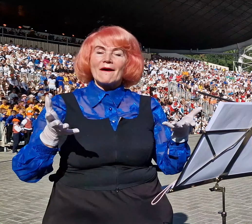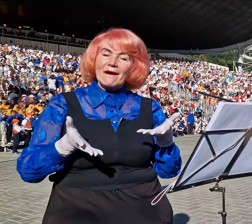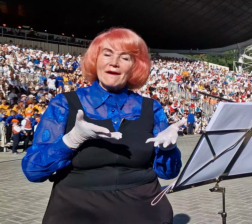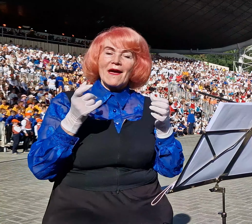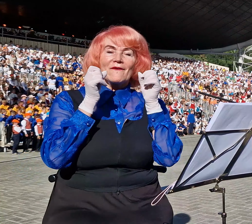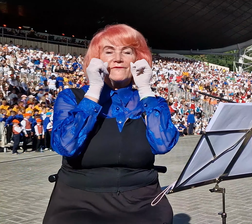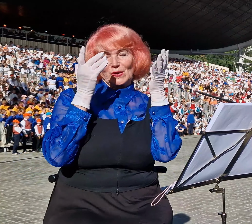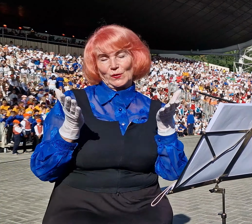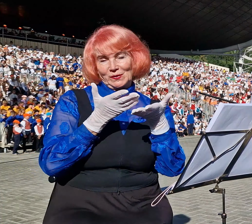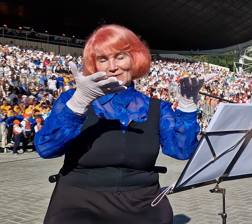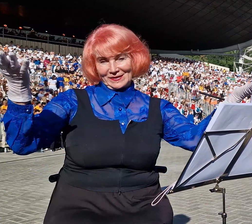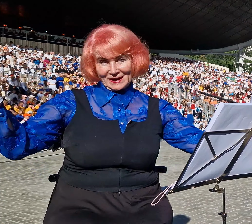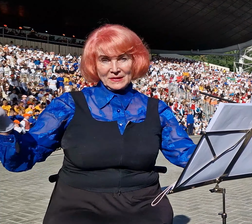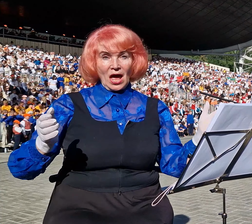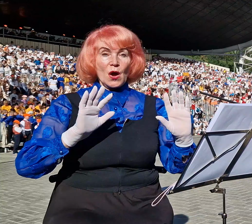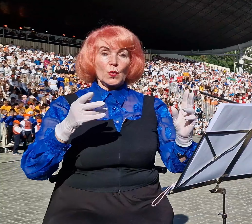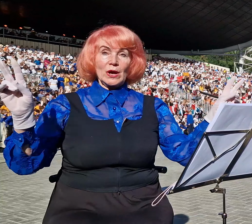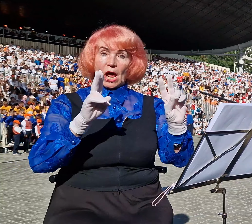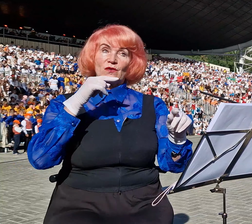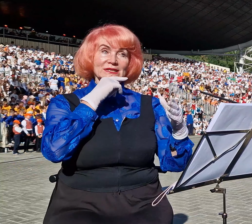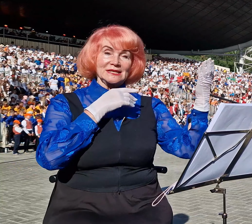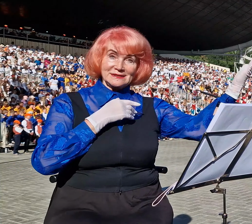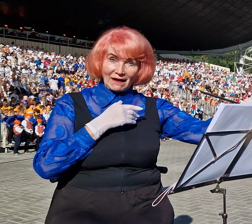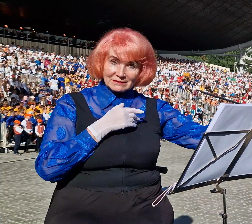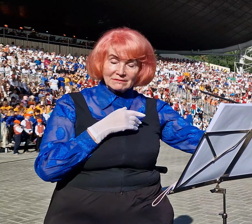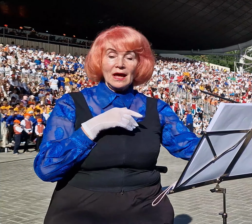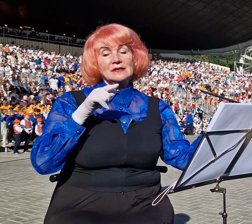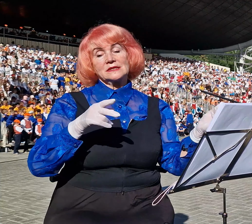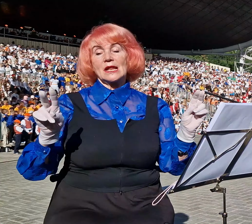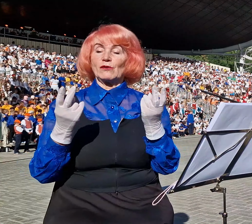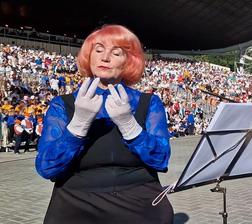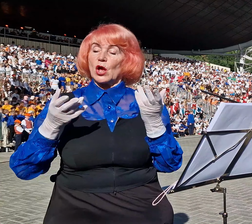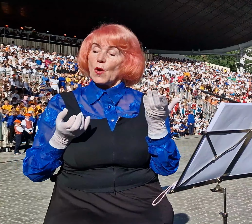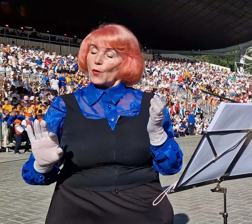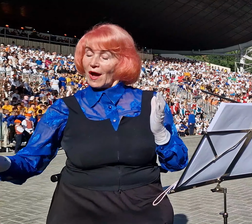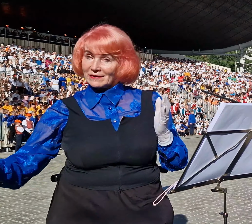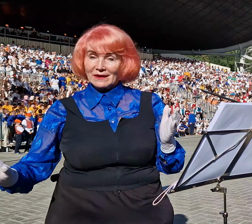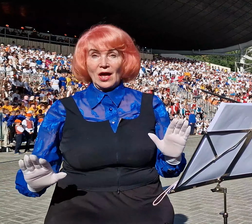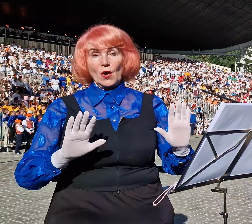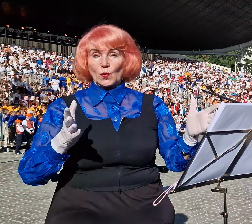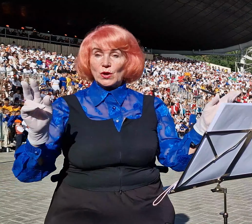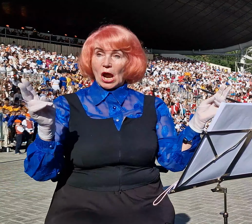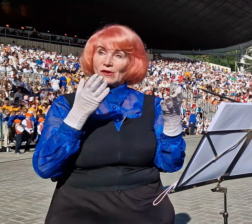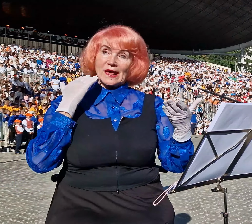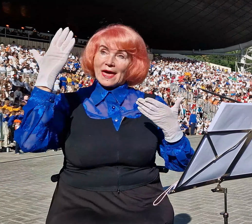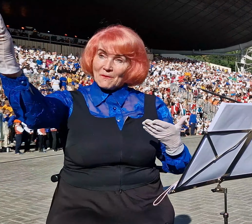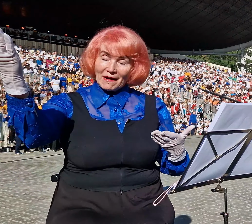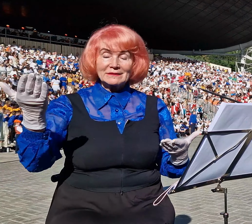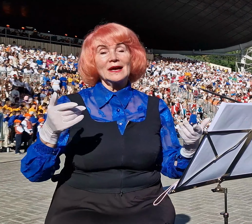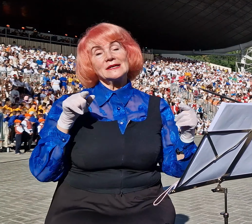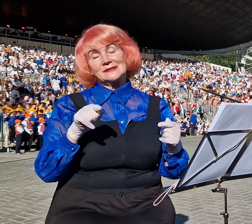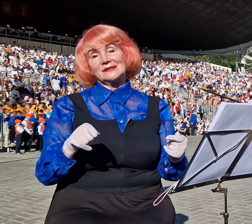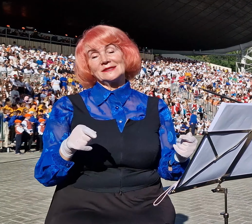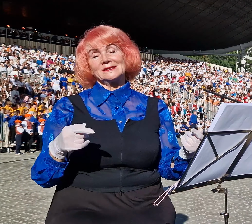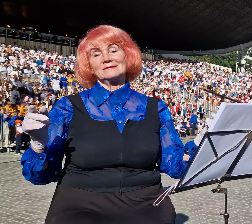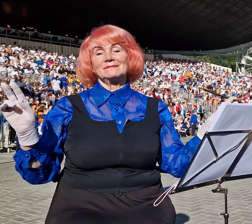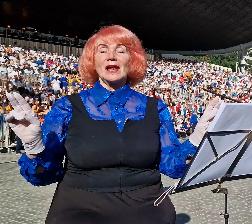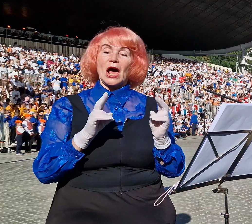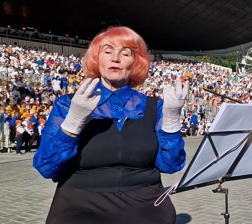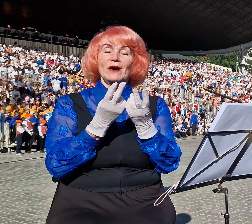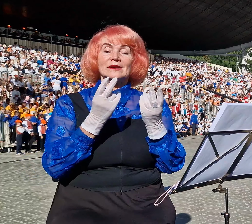virgutavad. Kui laulavad isad, siis laulavad pojad. Kui laulavad emad,